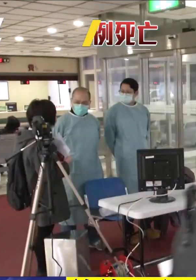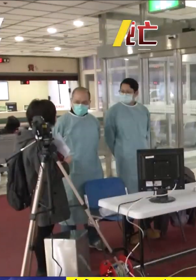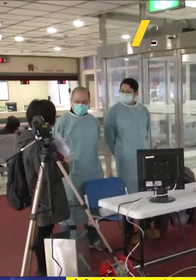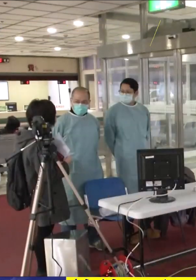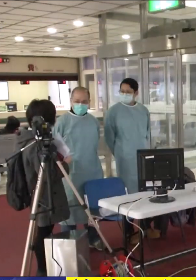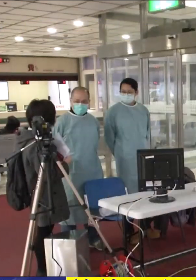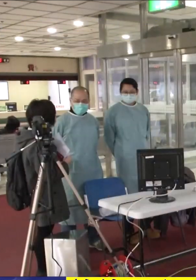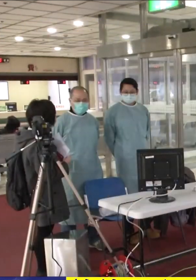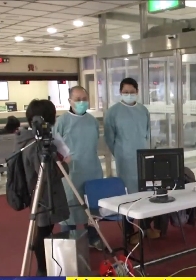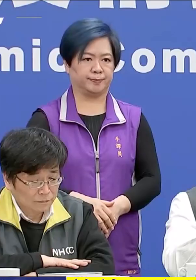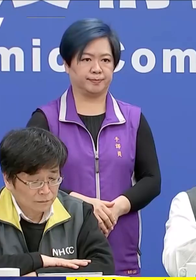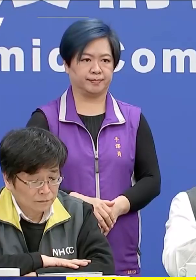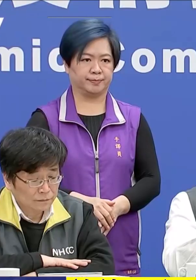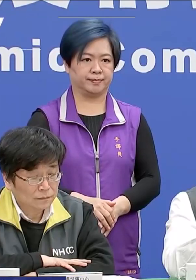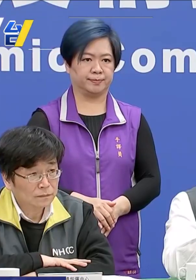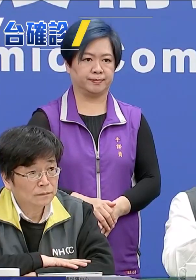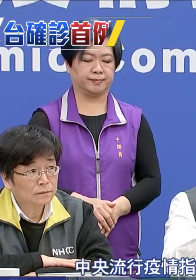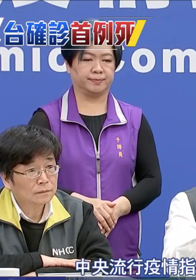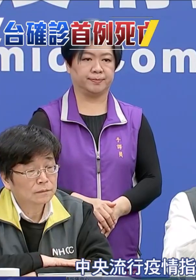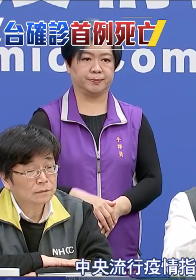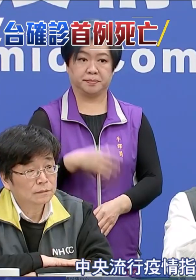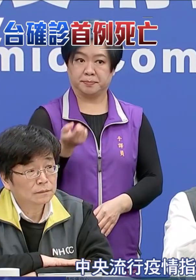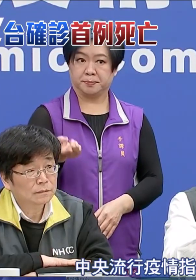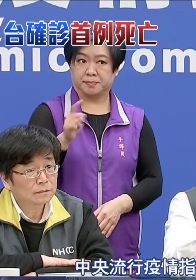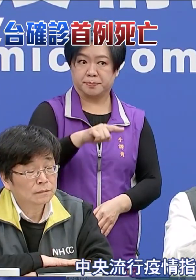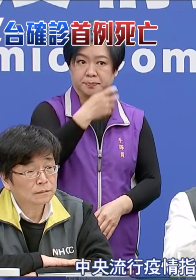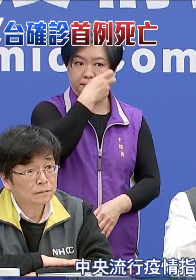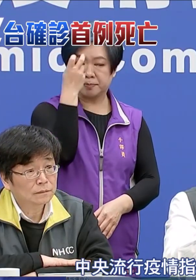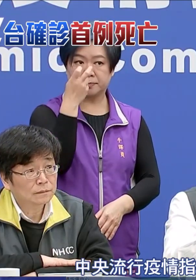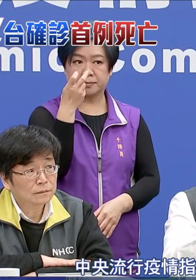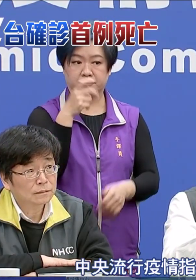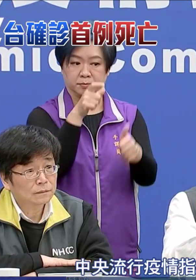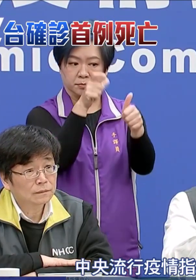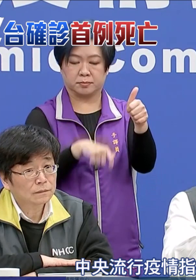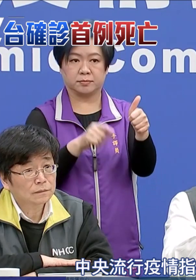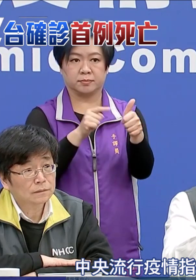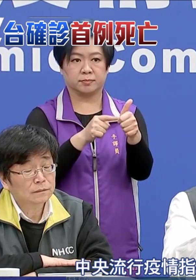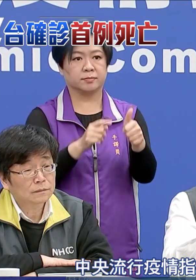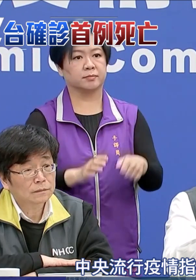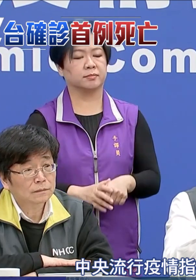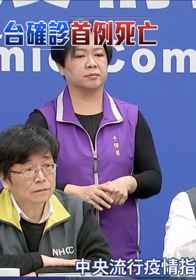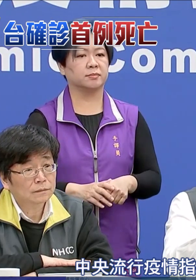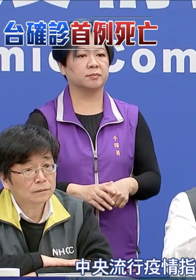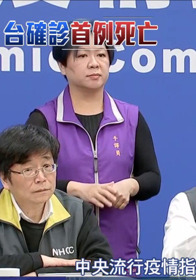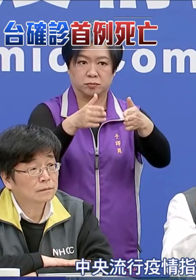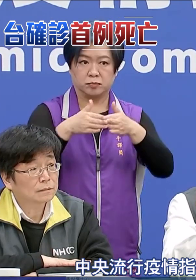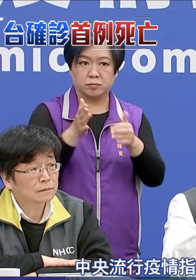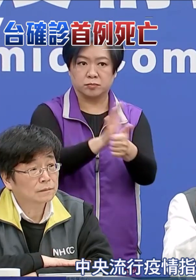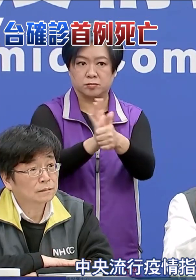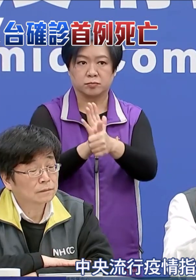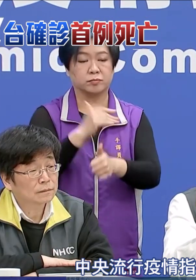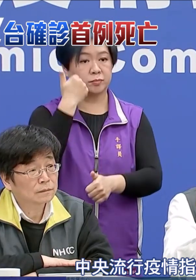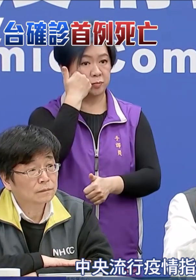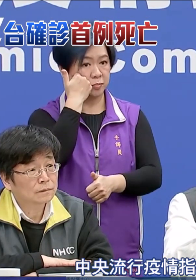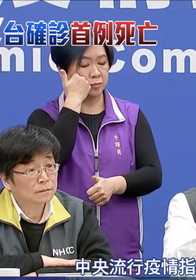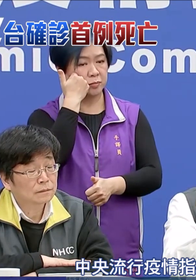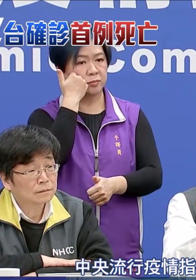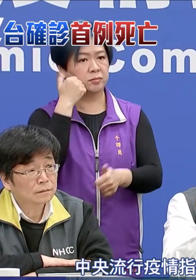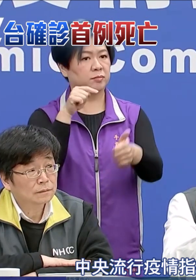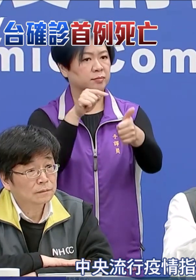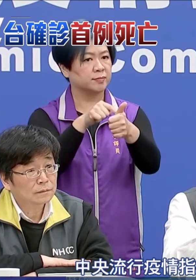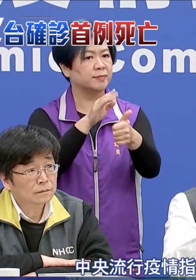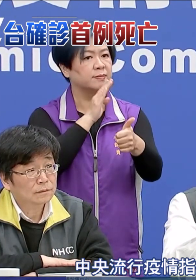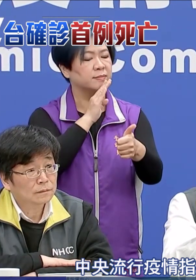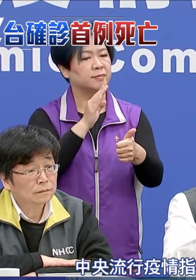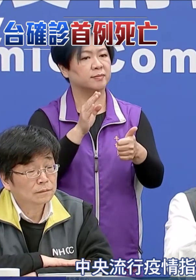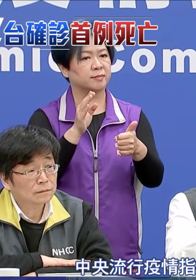触史成关键。 发现的个案，那本身是一位白牌的计程车的司机，他主要的客户都